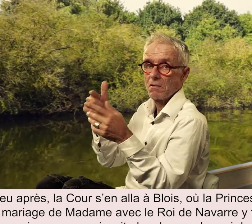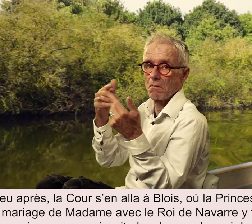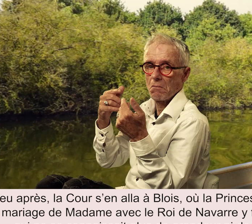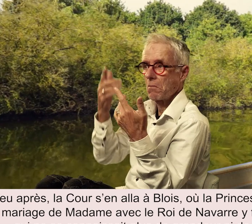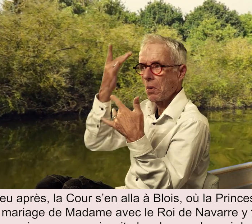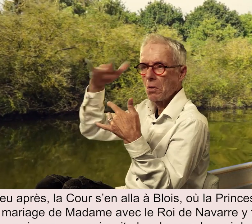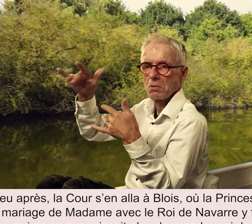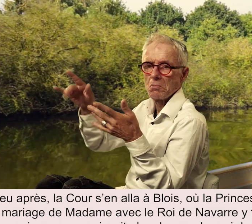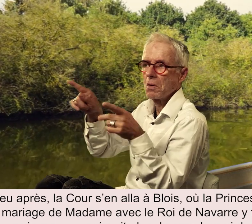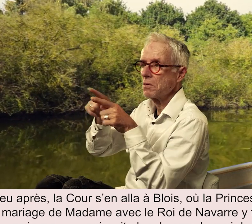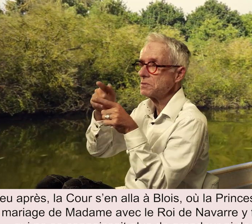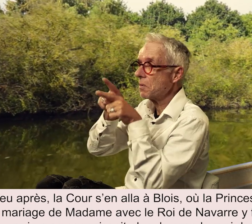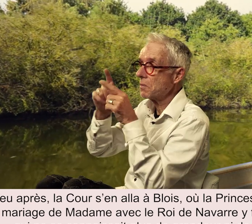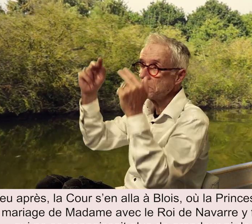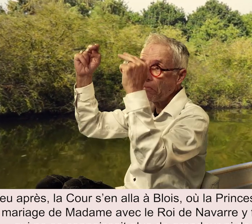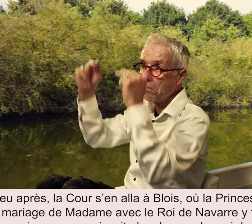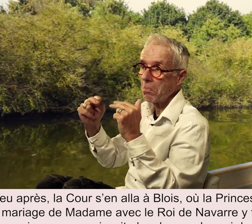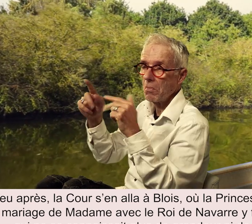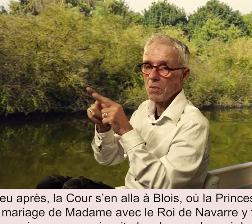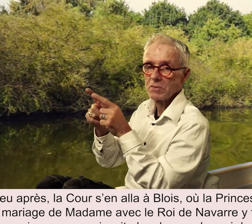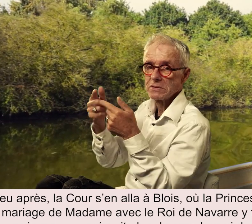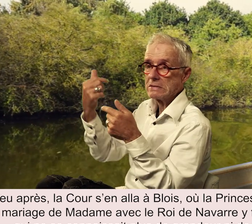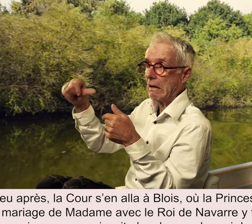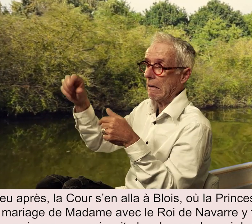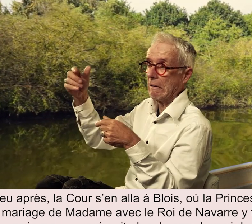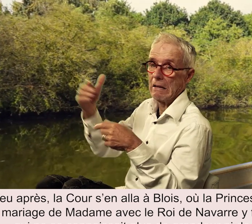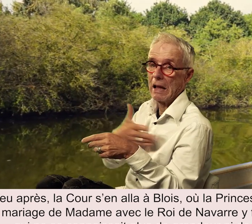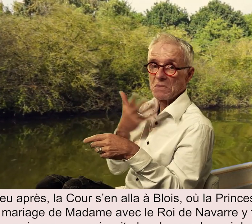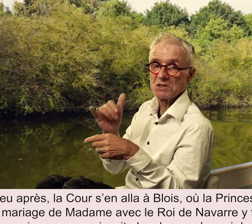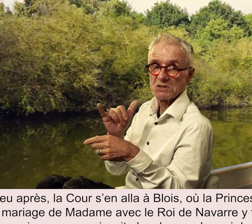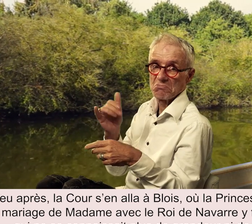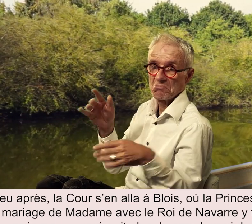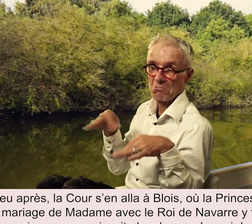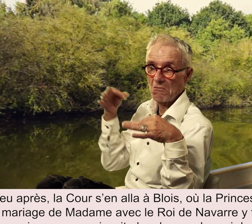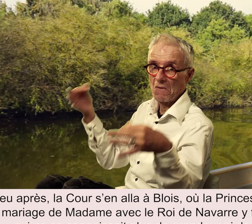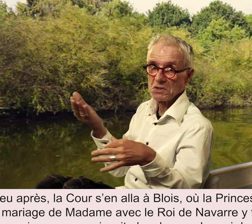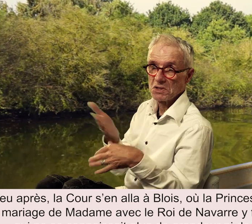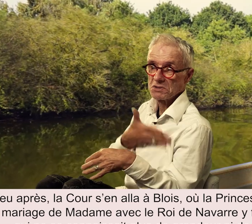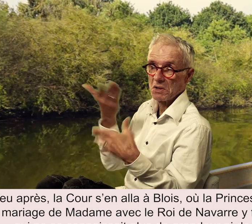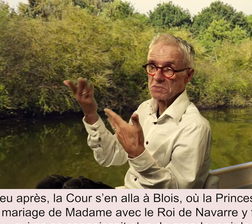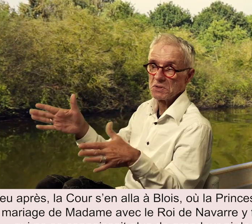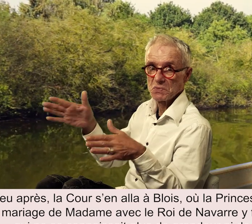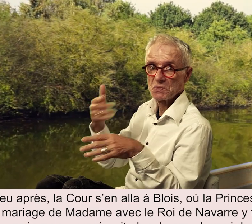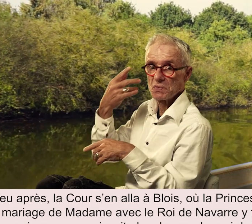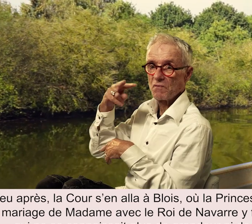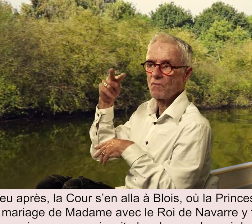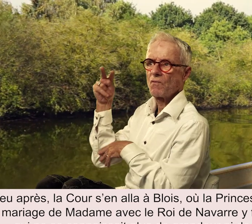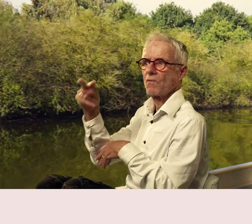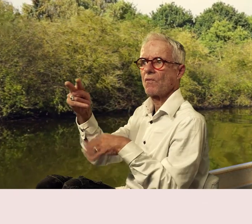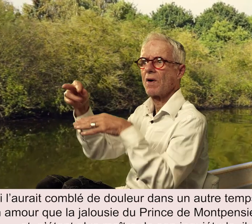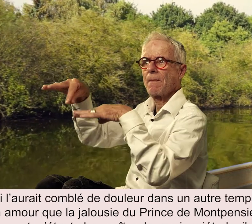connaissait plus de grandeur ni de bonne fortune que celle d'être aimé de la princesse, vit avec joie la conclusion de ce